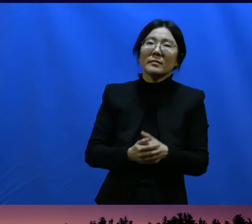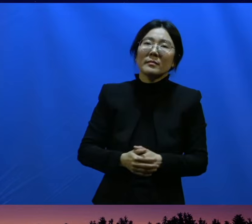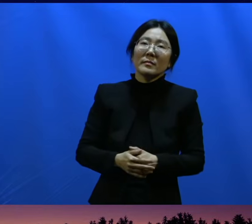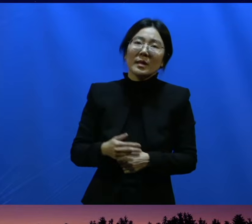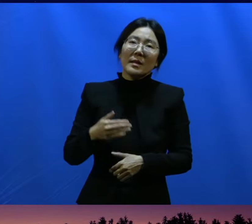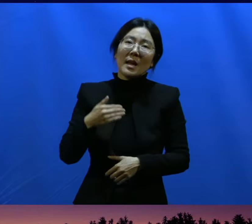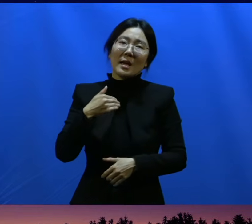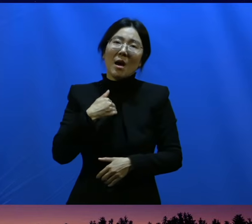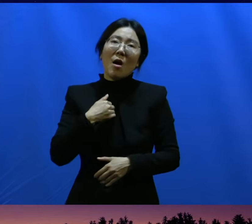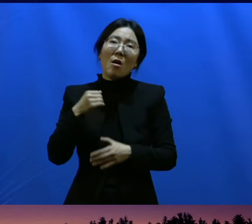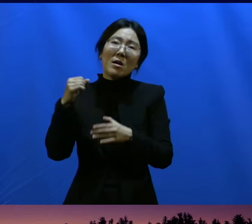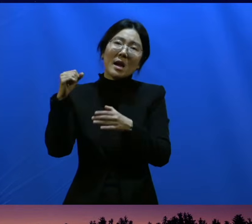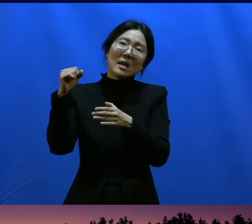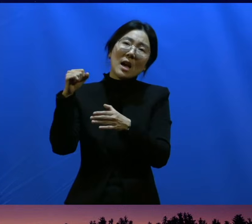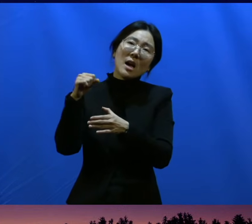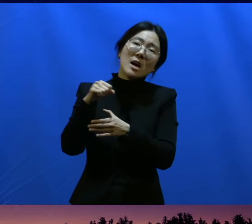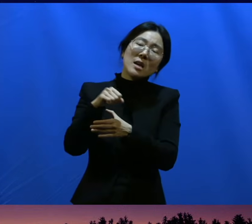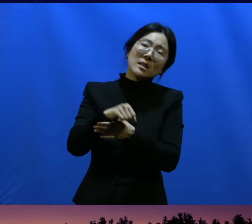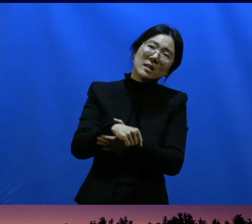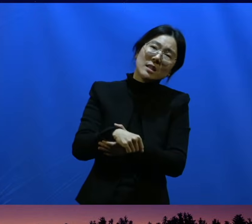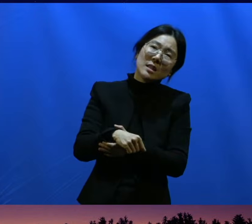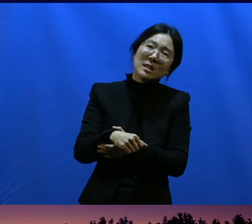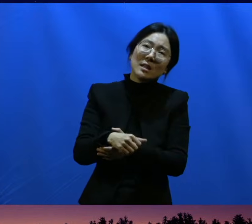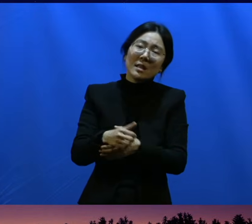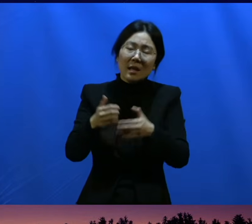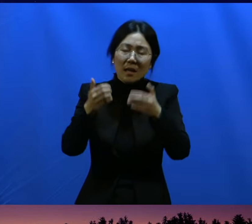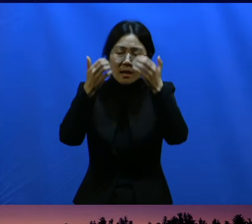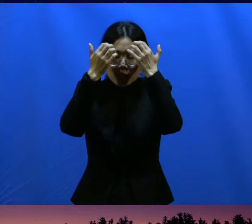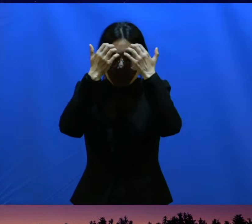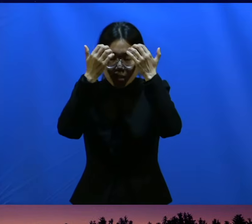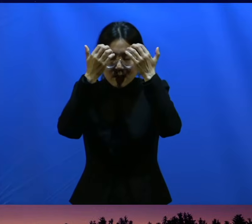허락하신 시련을 내게 통해 허락하신